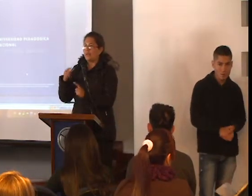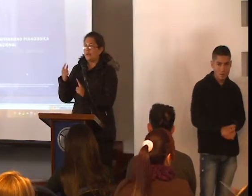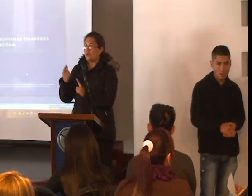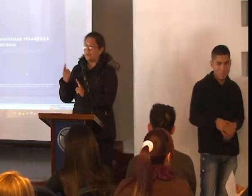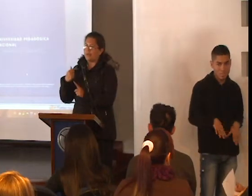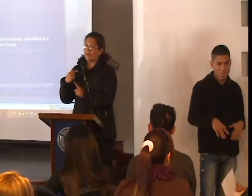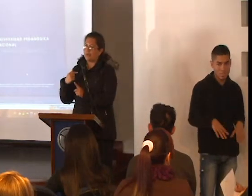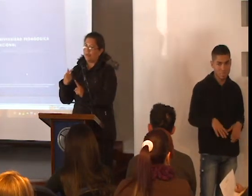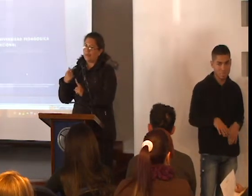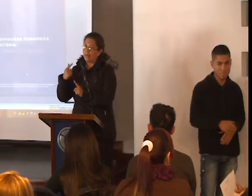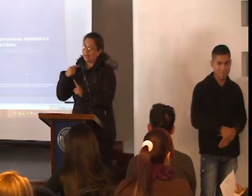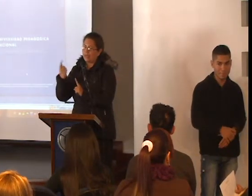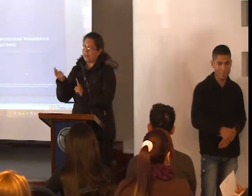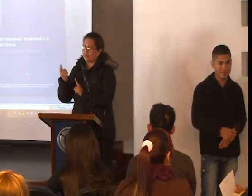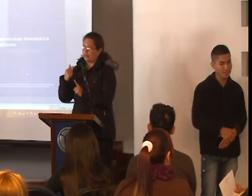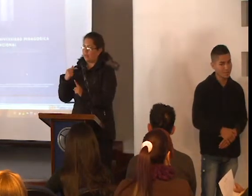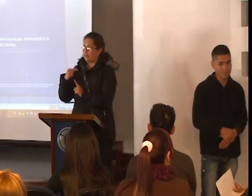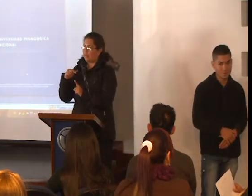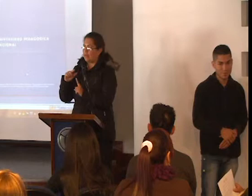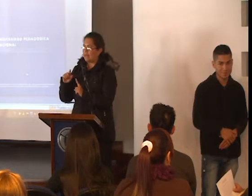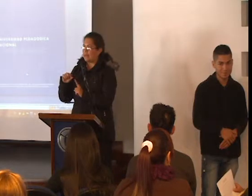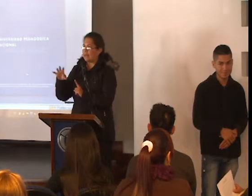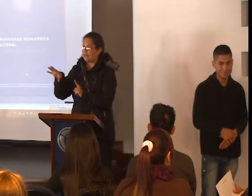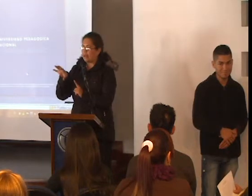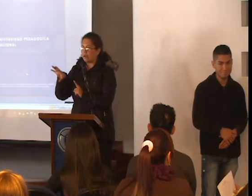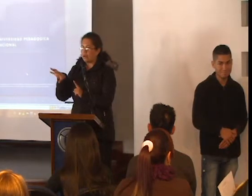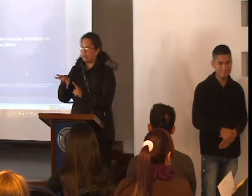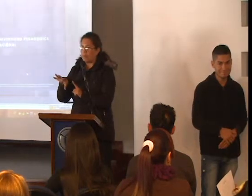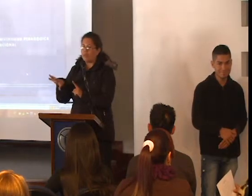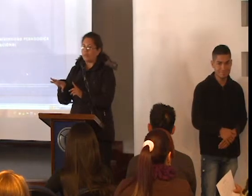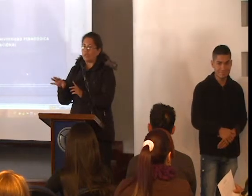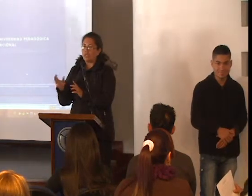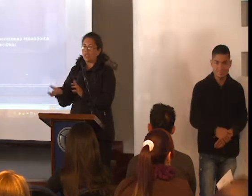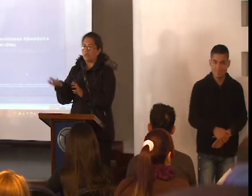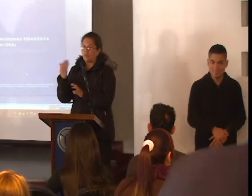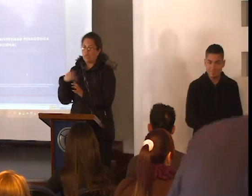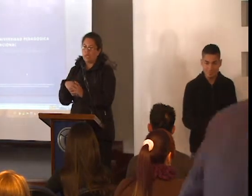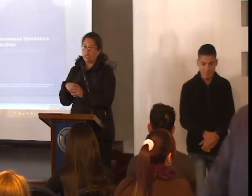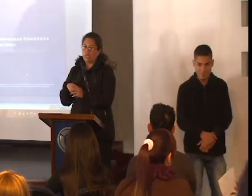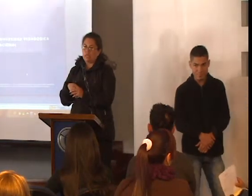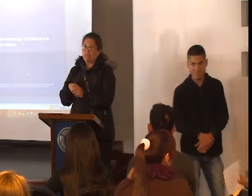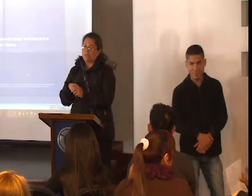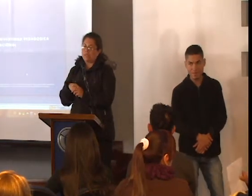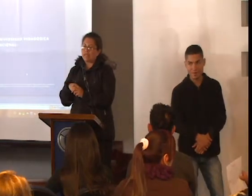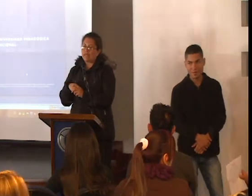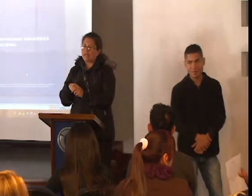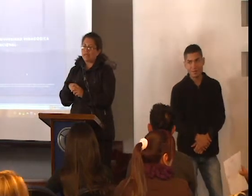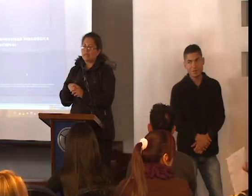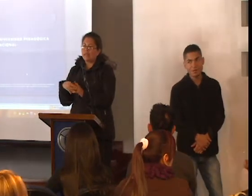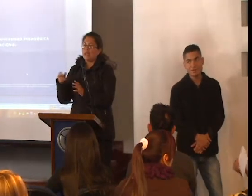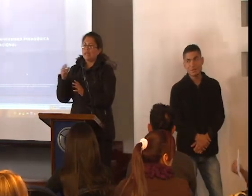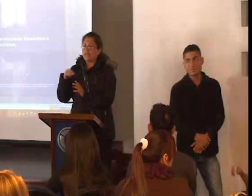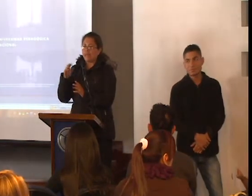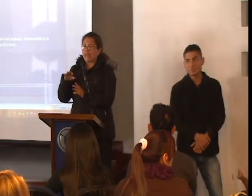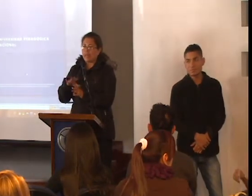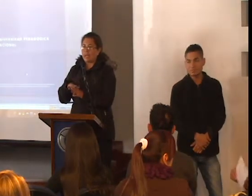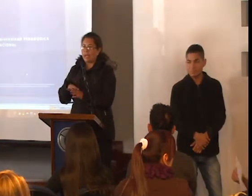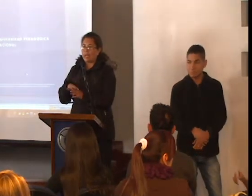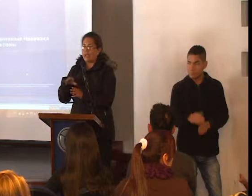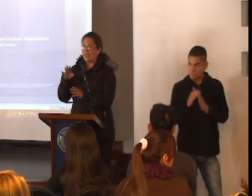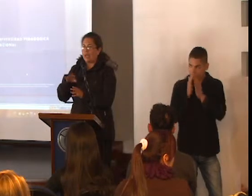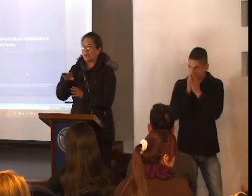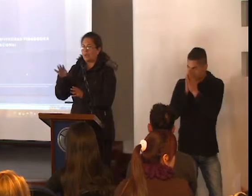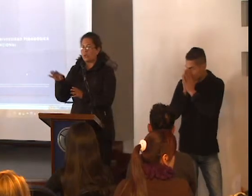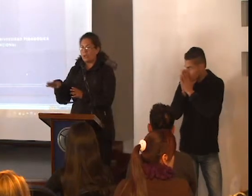no solamente es la preocupación de que el maestro o la maestra comparta con el niño y participe en clase, sino